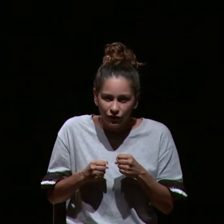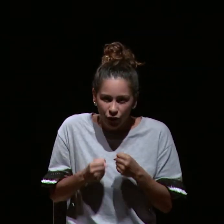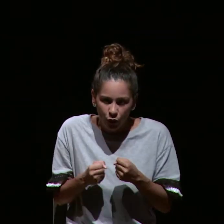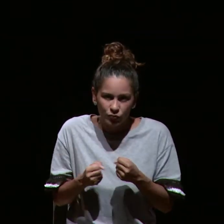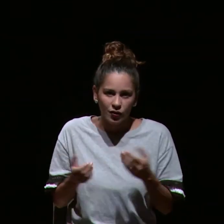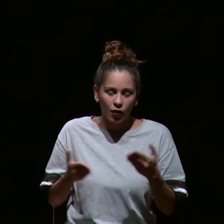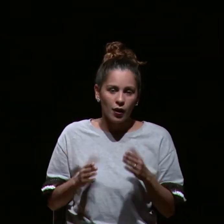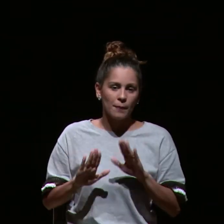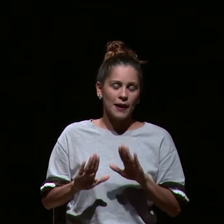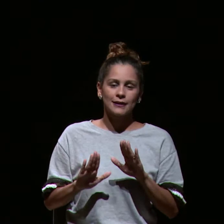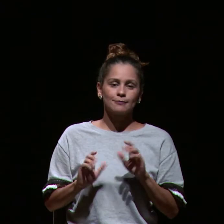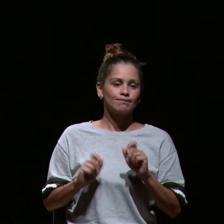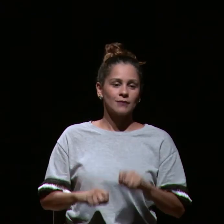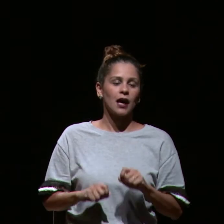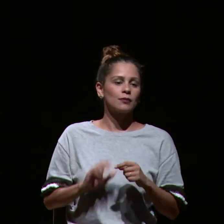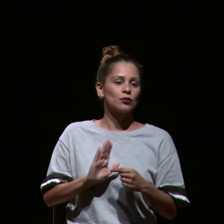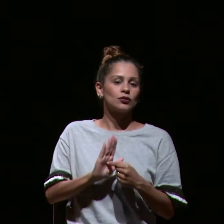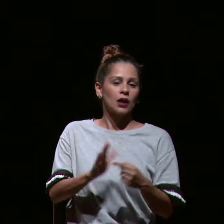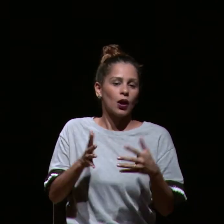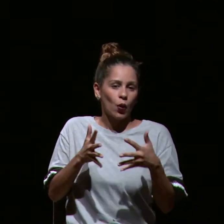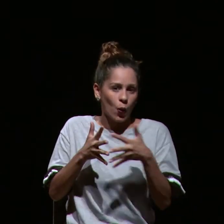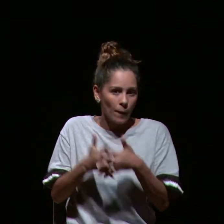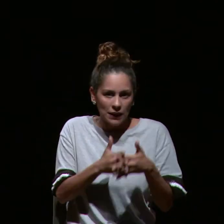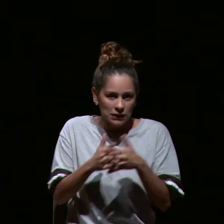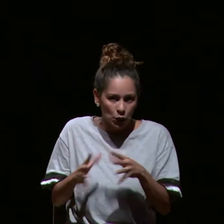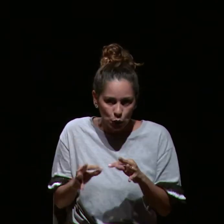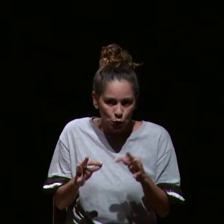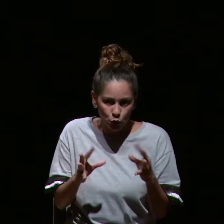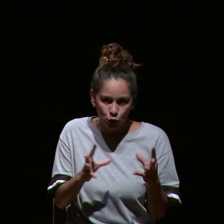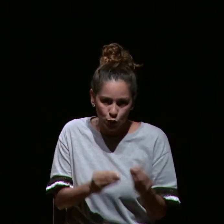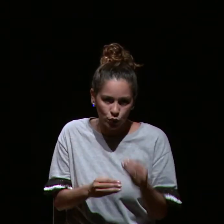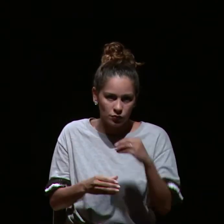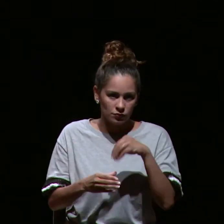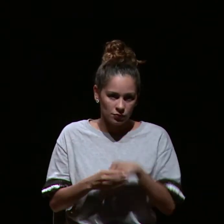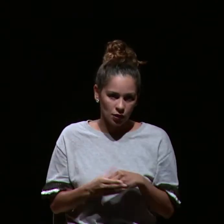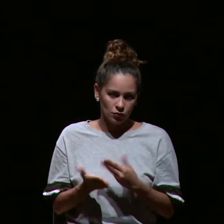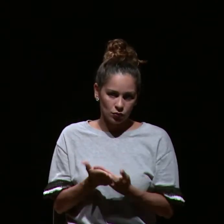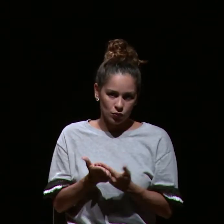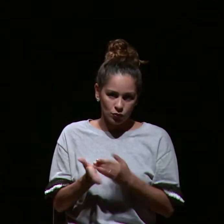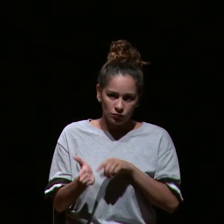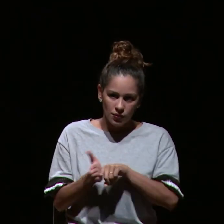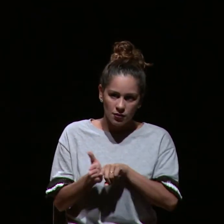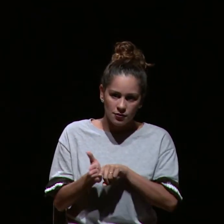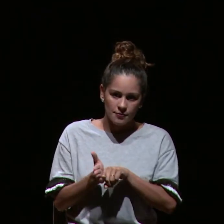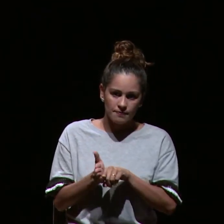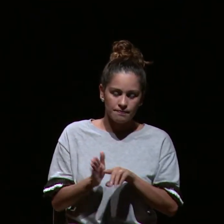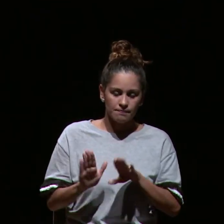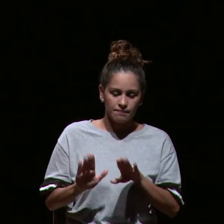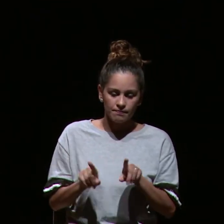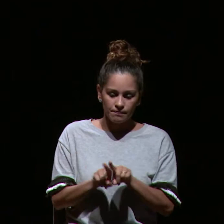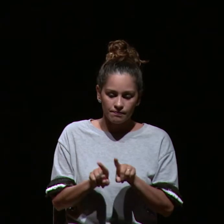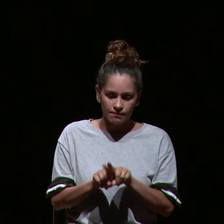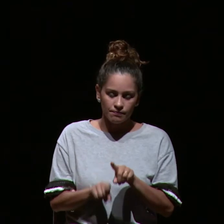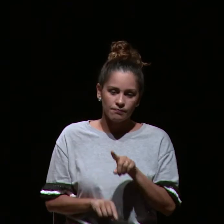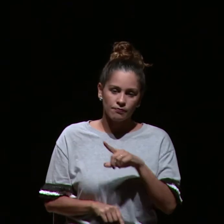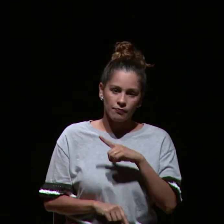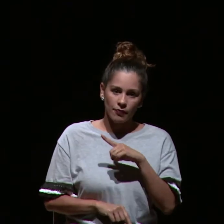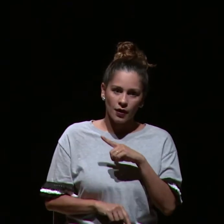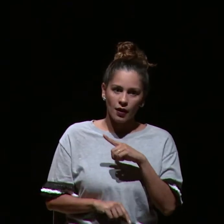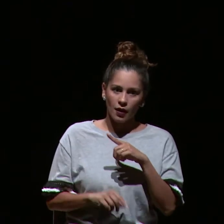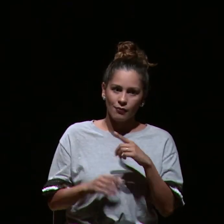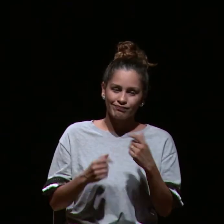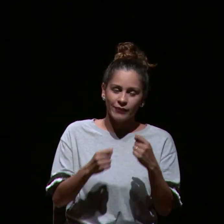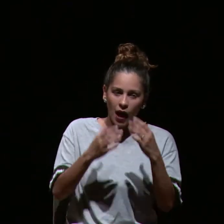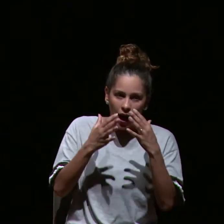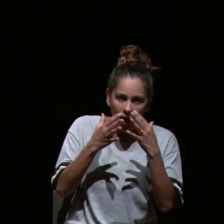complexidade desse estudo, insere-se na possibilidade de estabelecermos maior atenção ao atual quadro de acesso e